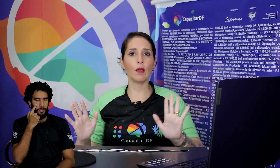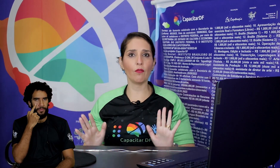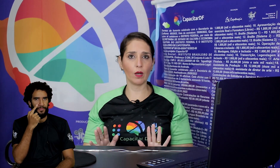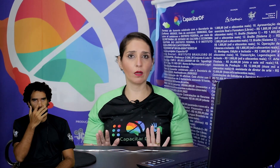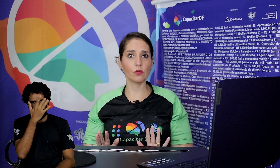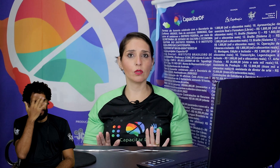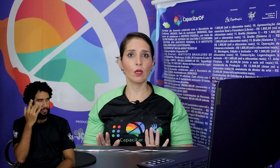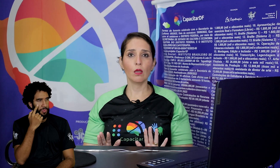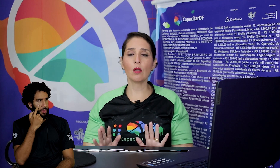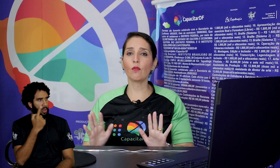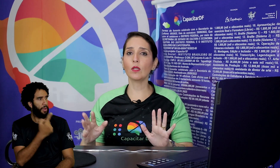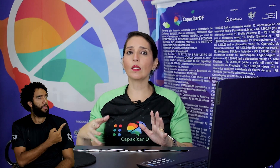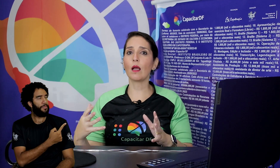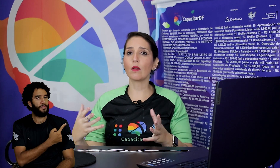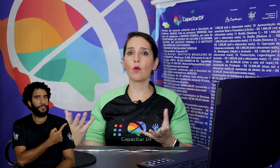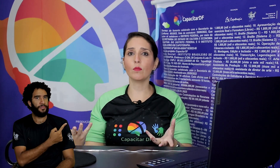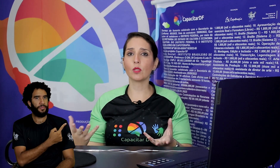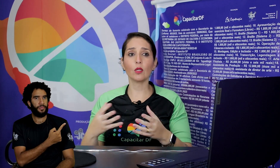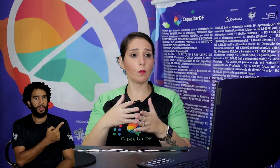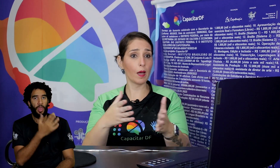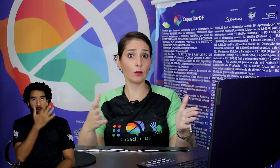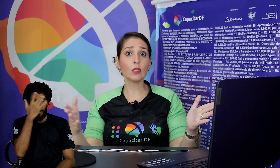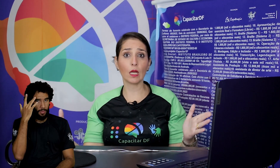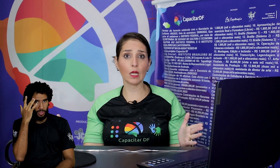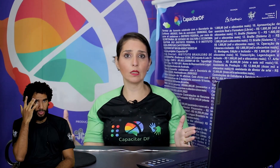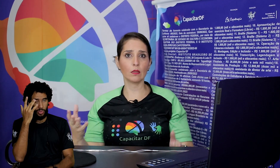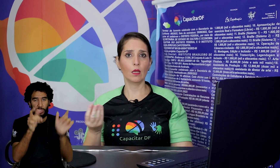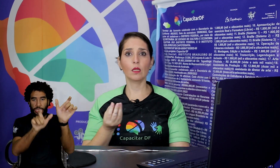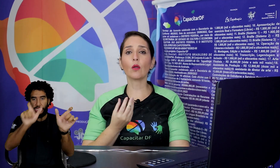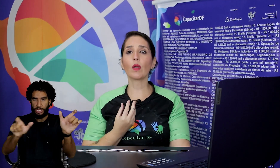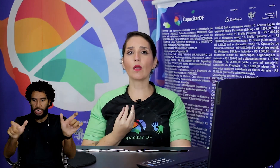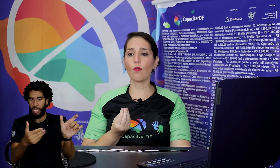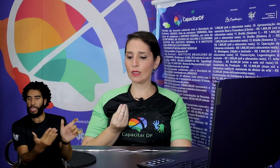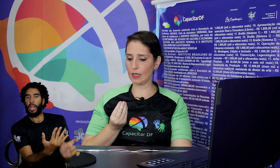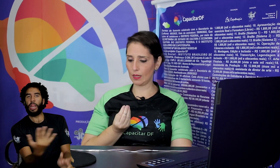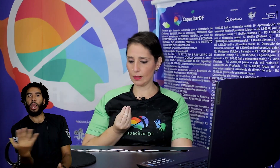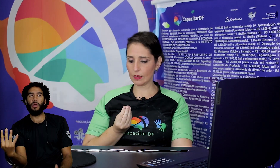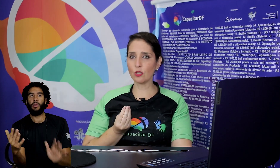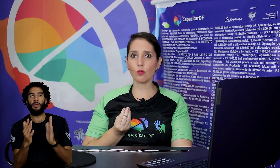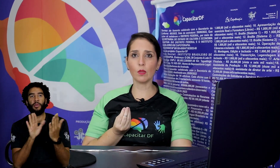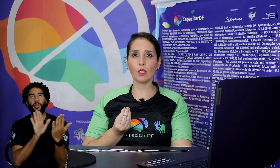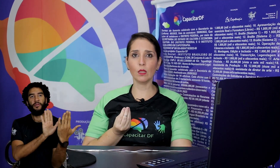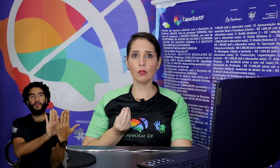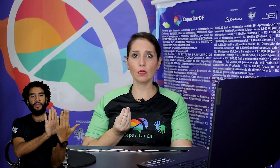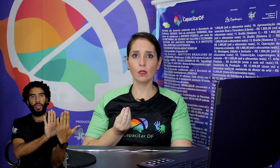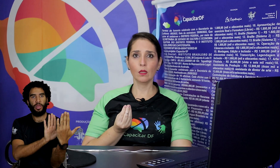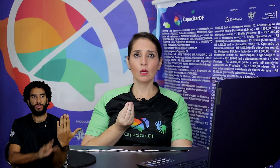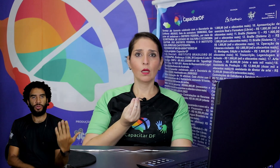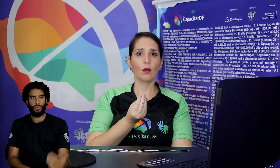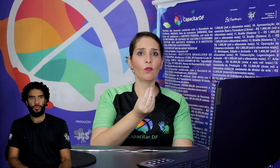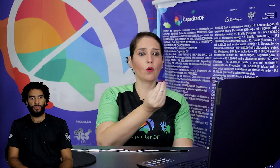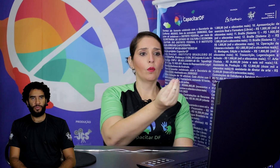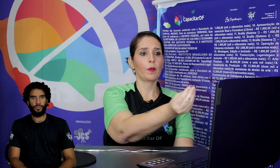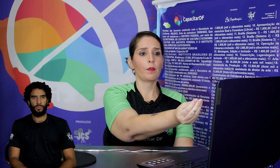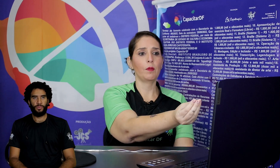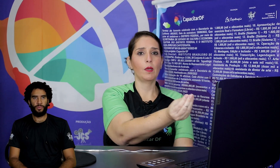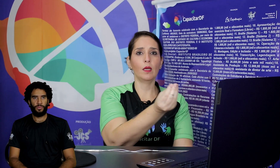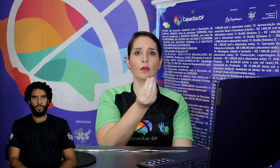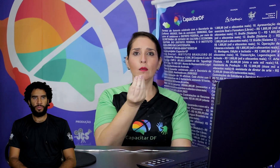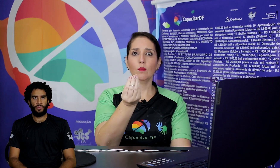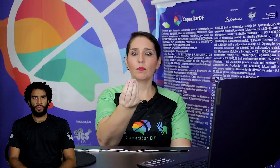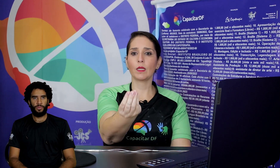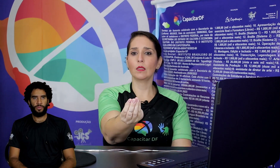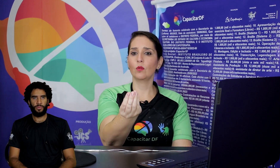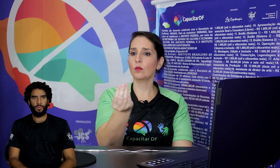na minha frente e eu vou entregar um objeto para os 3. Então, o que eu vou fazer? Sai de mim, eu vou para a